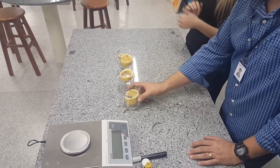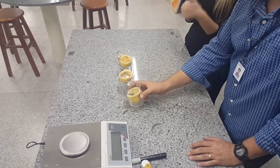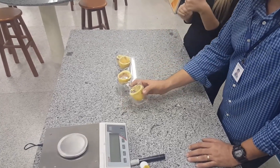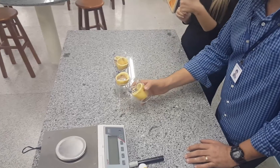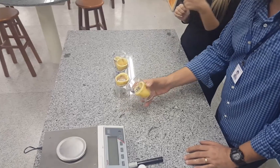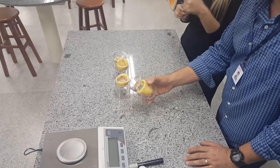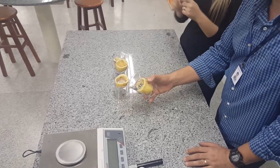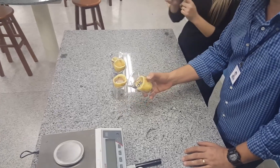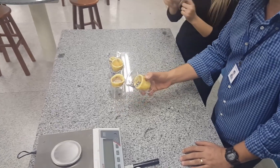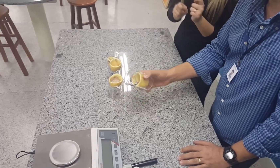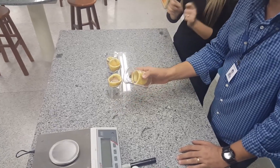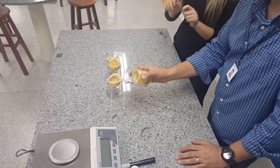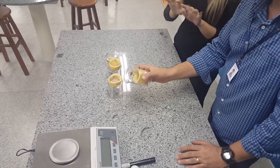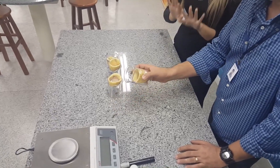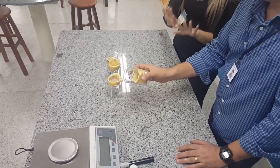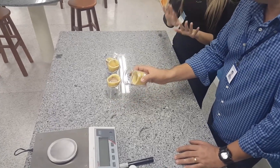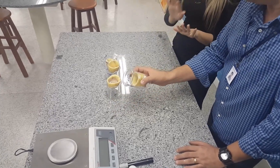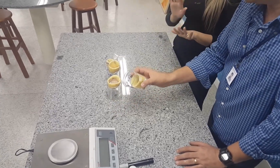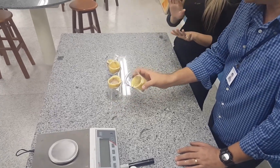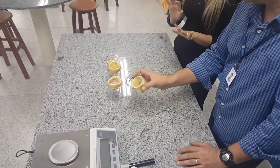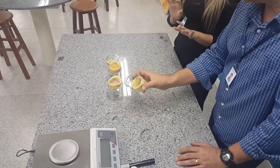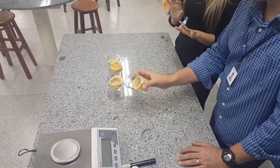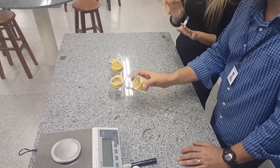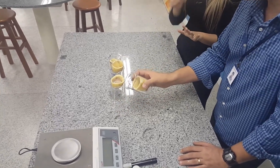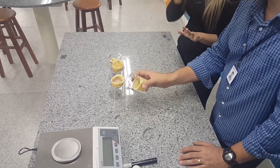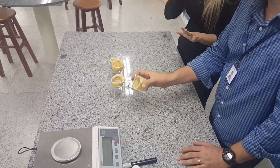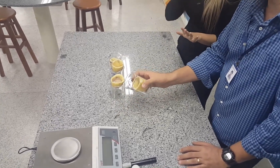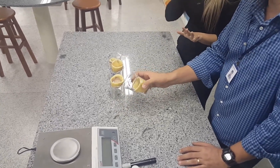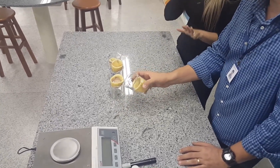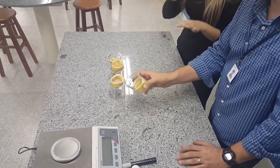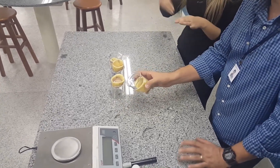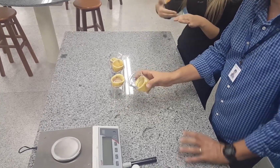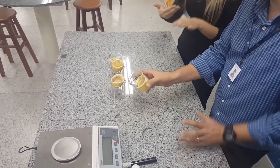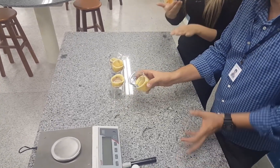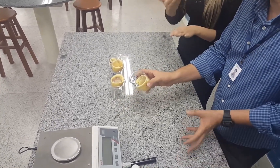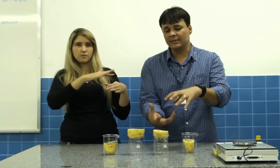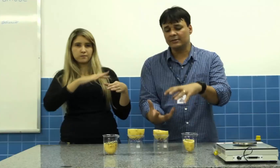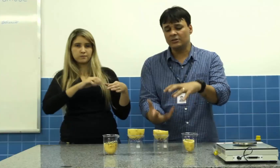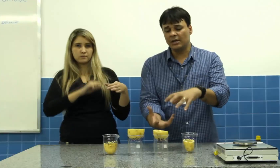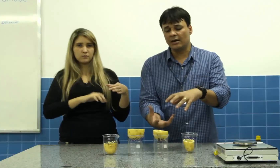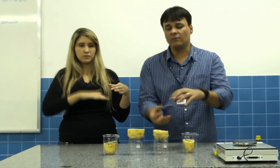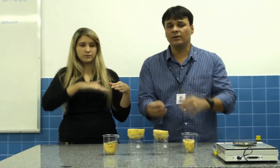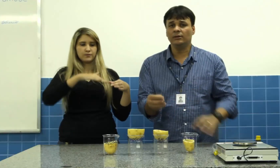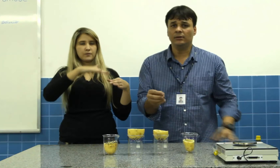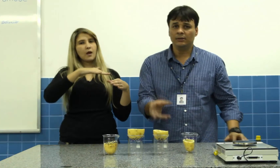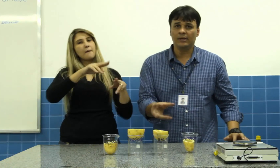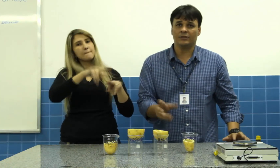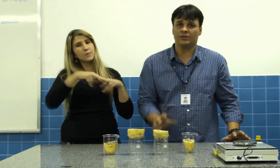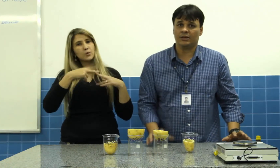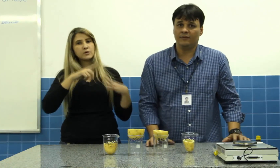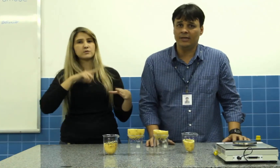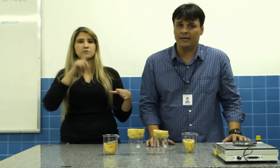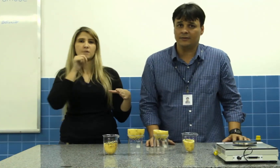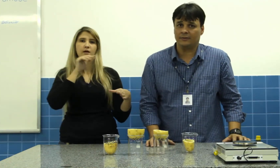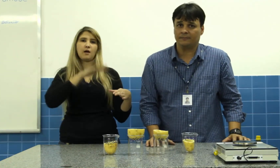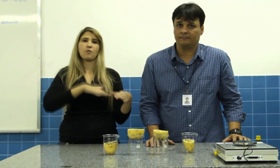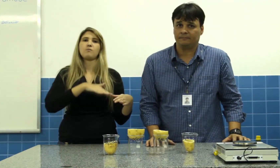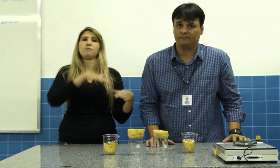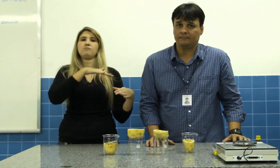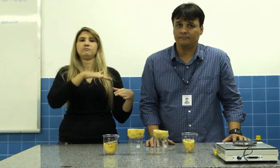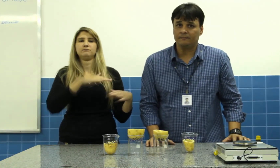sair e vai preencher essa cavidade, justificando a presença de água nestas